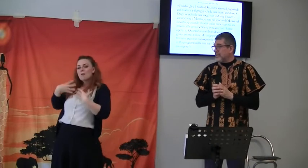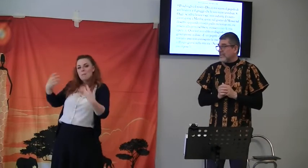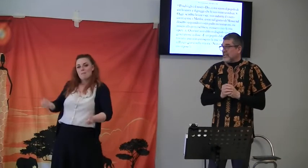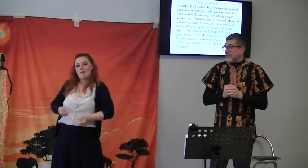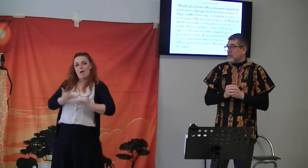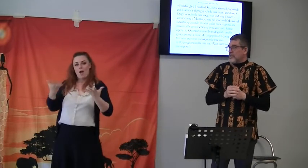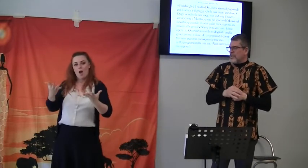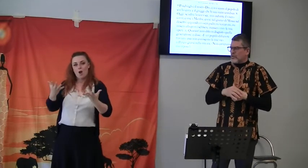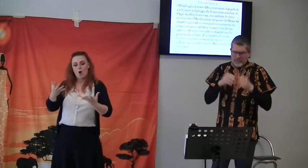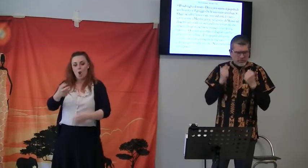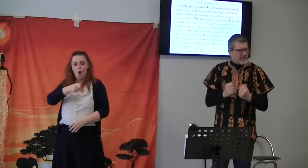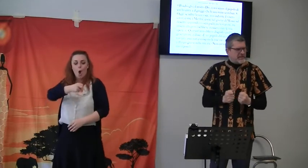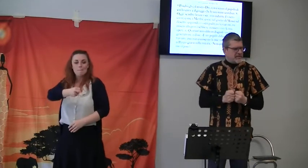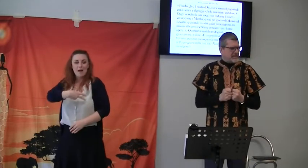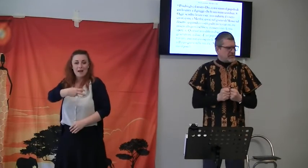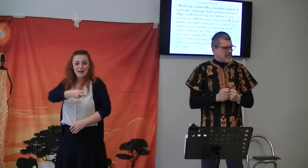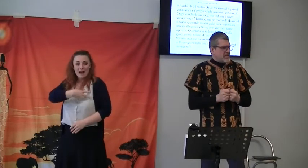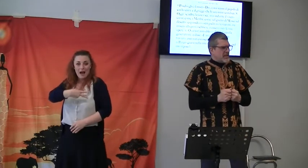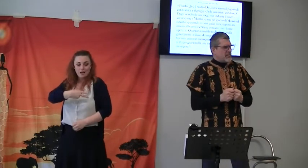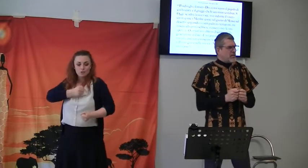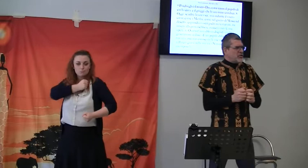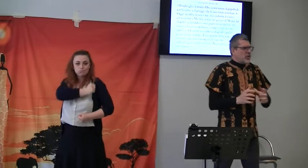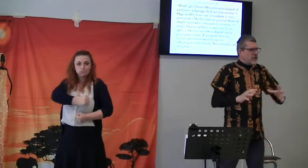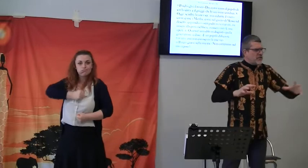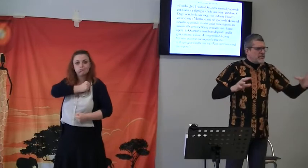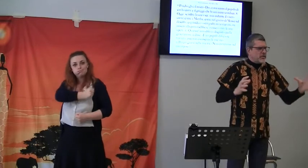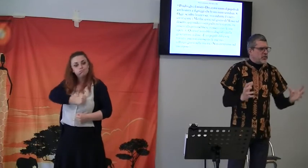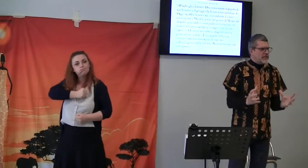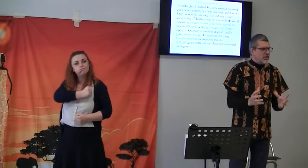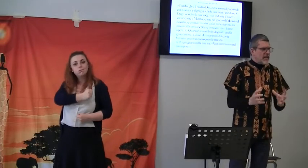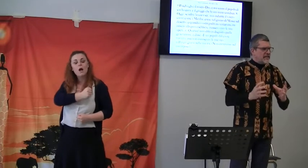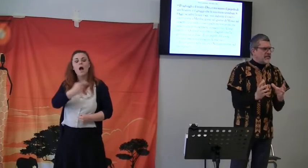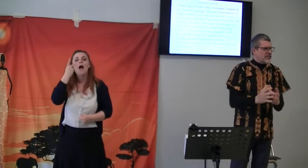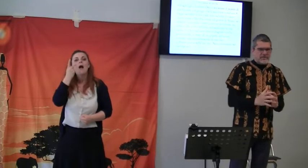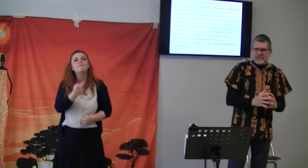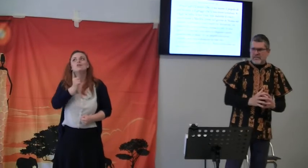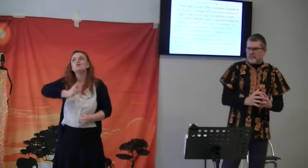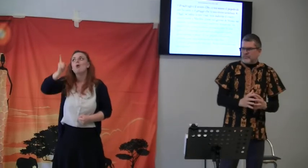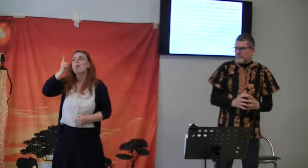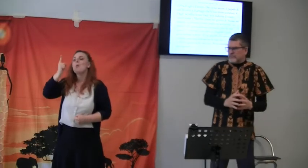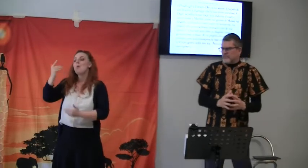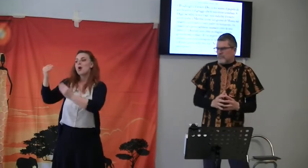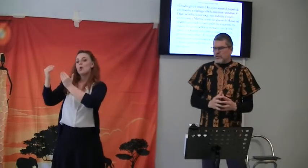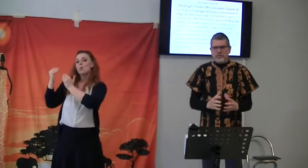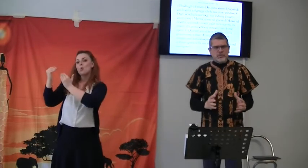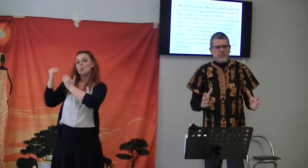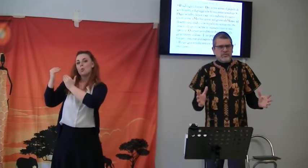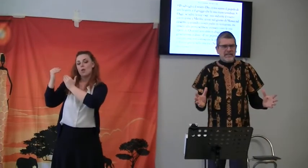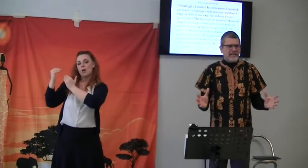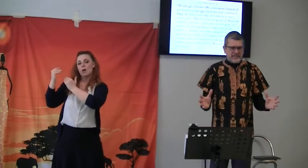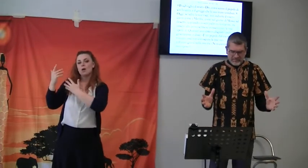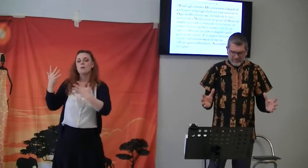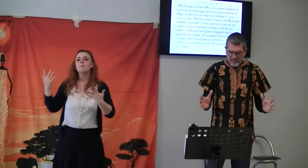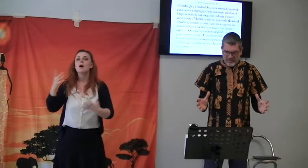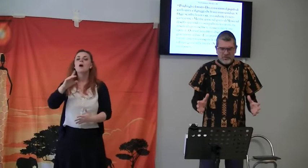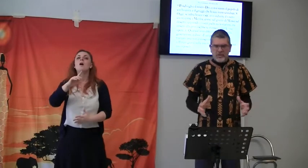peccato, come con mano potente. Abbiamo visto come Lui si è preso cura di noi all'inizio, ma subito dopo